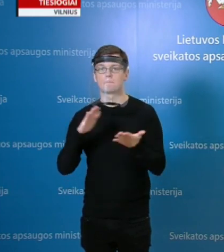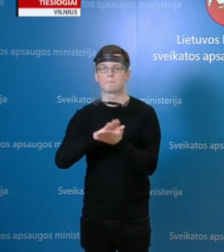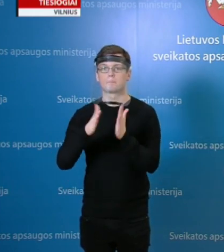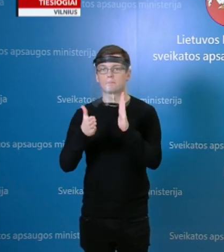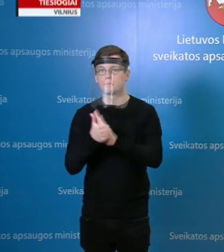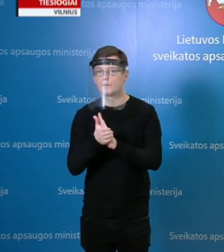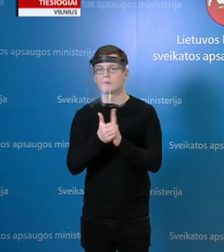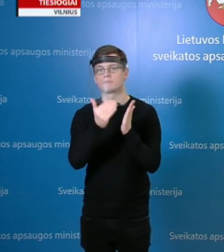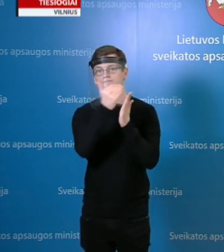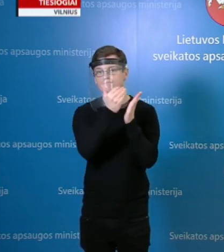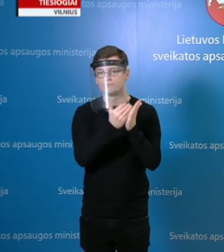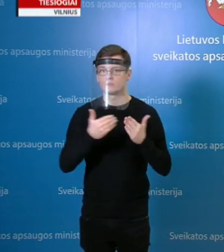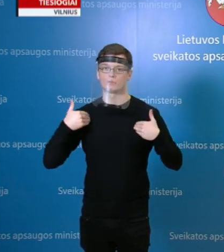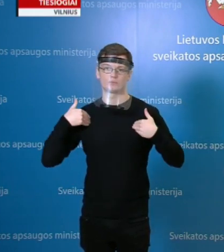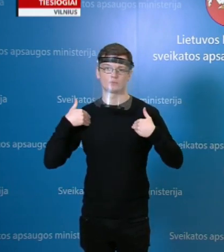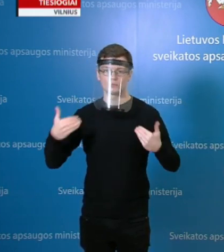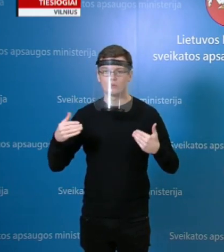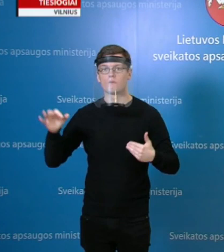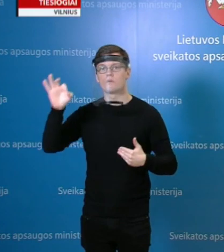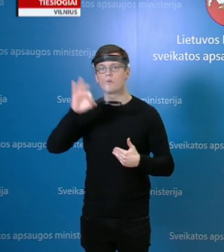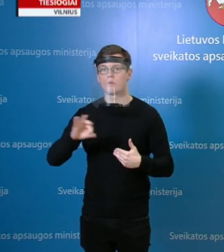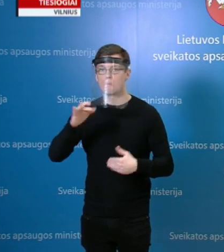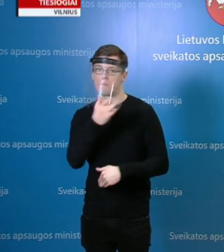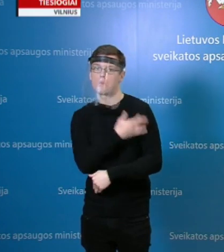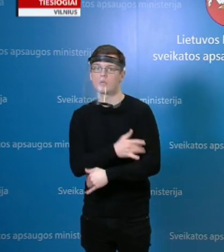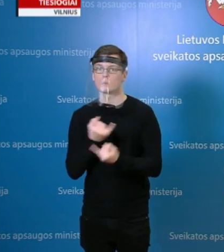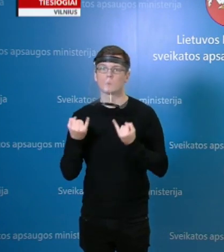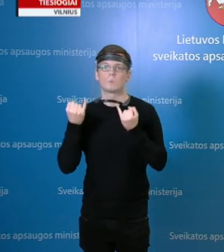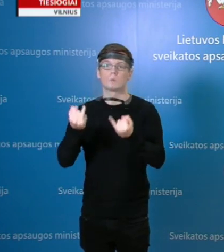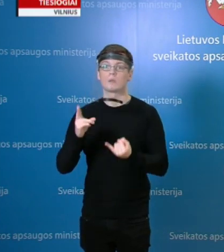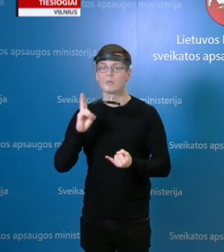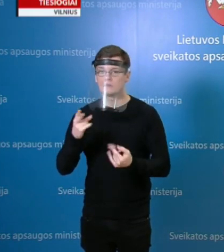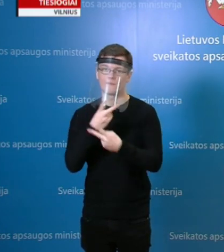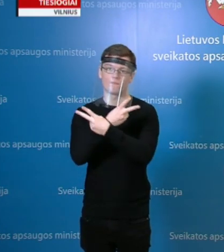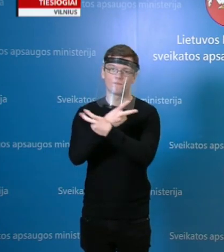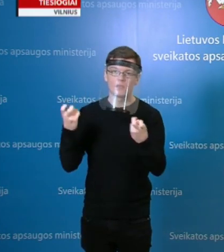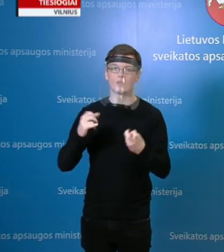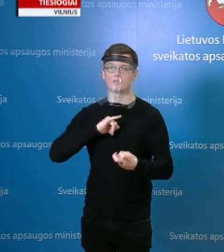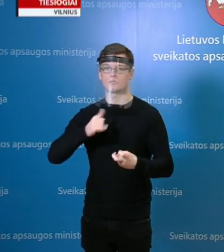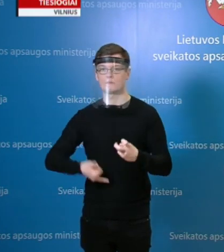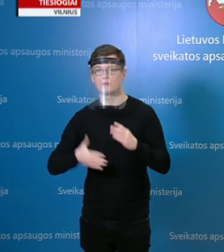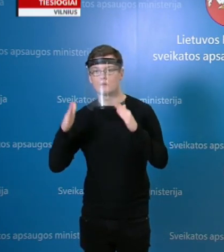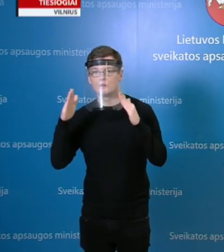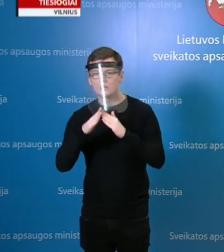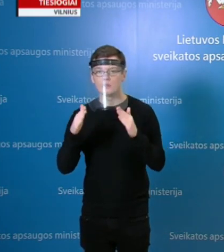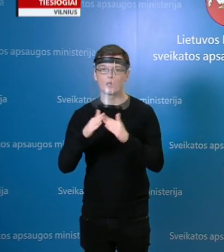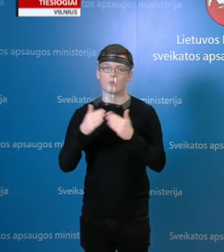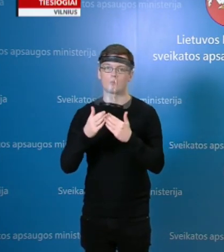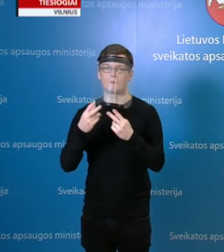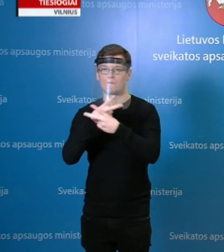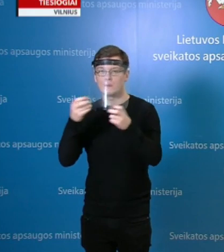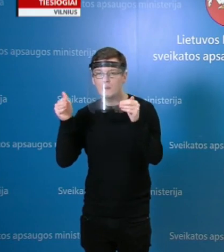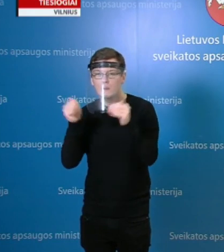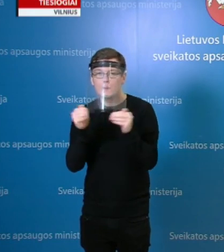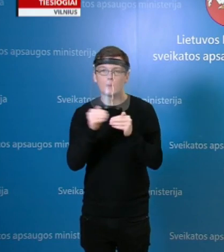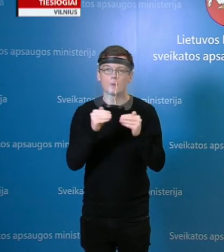rekomendacijos pačių paslaugų teikėjam, tai tiek viešbučių, svečių namų, motelių, kaimo turizmo sodybų ir